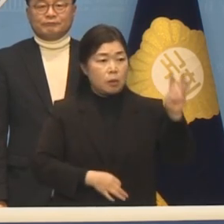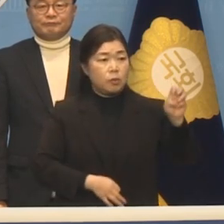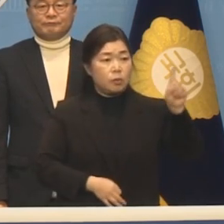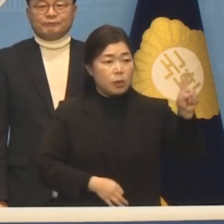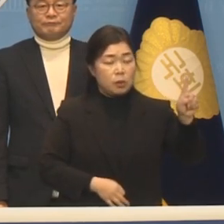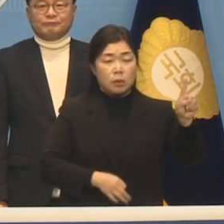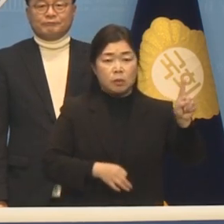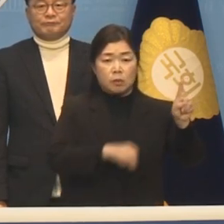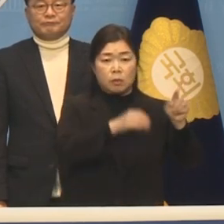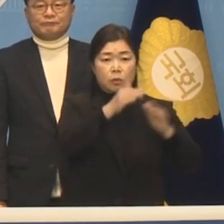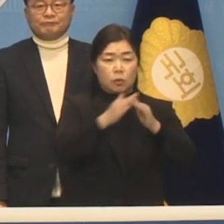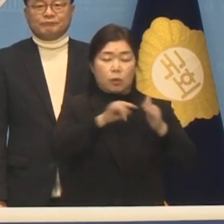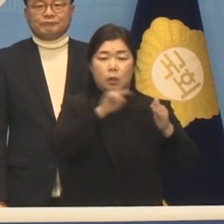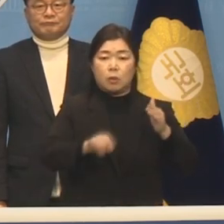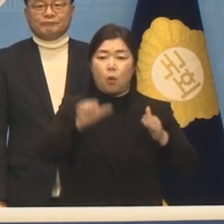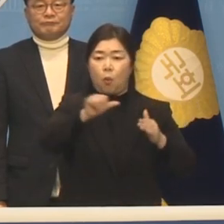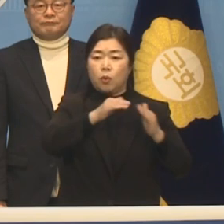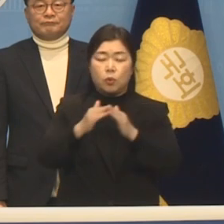가까이만 삭감된 게